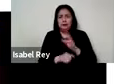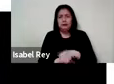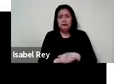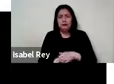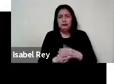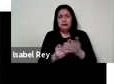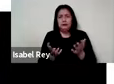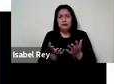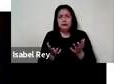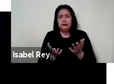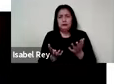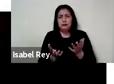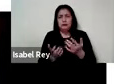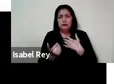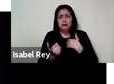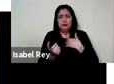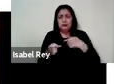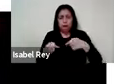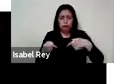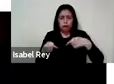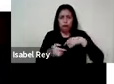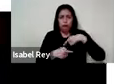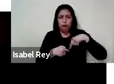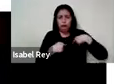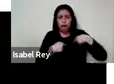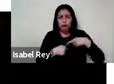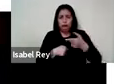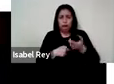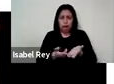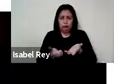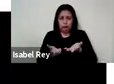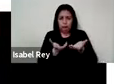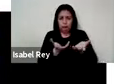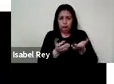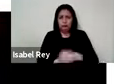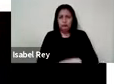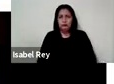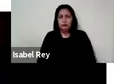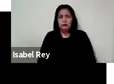mi corazón. Siéntase buen provecho.